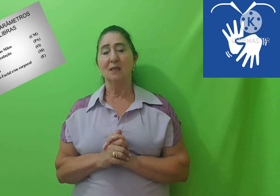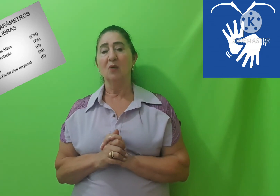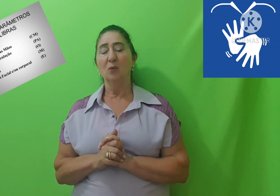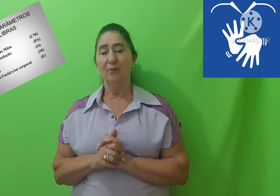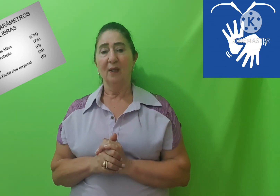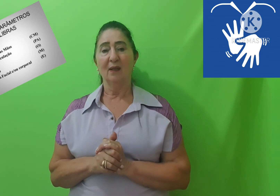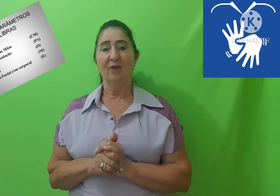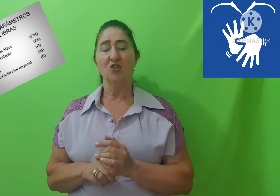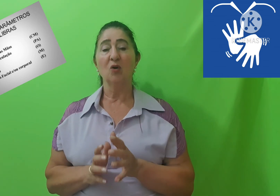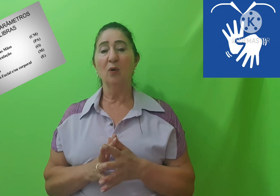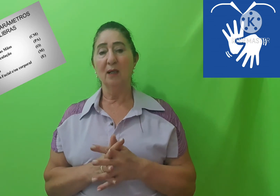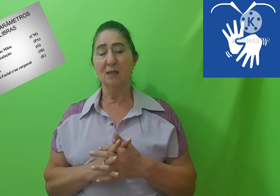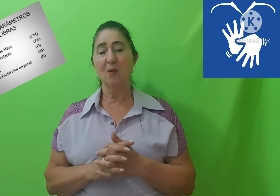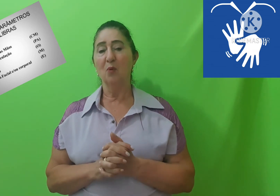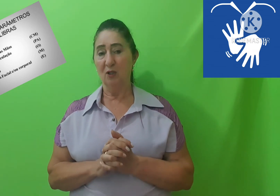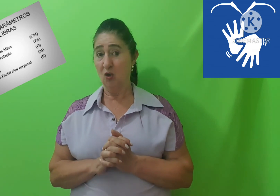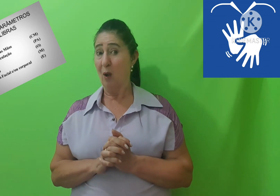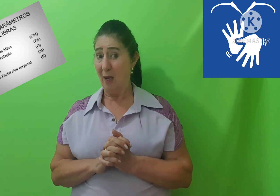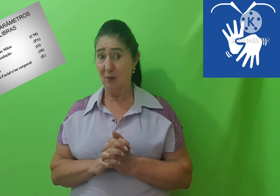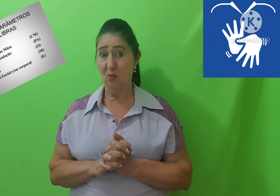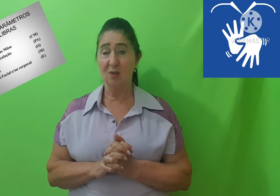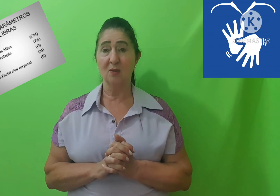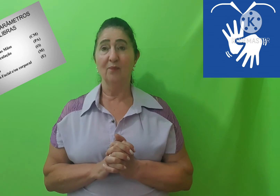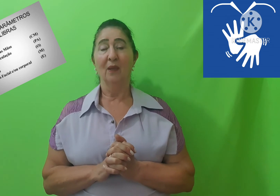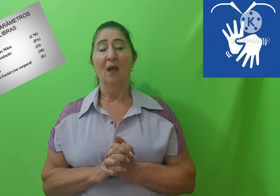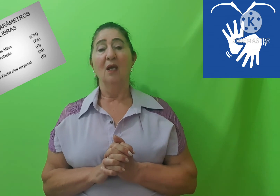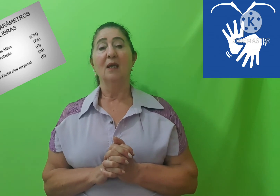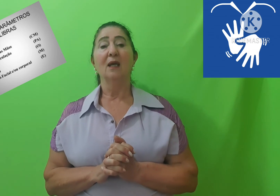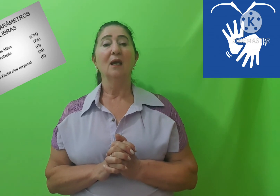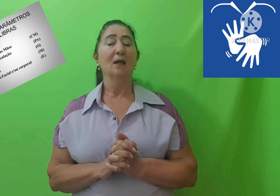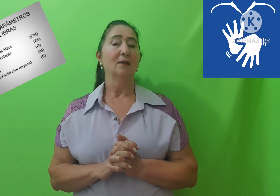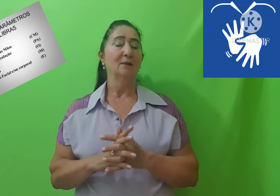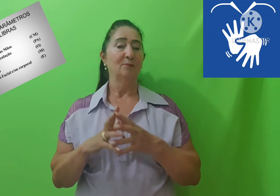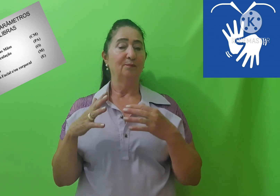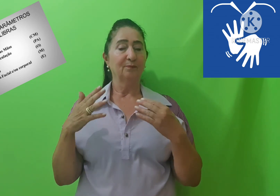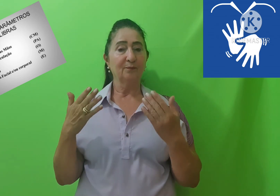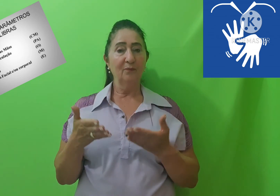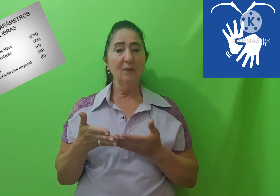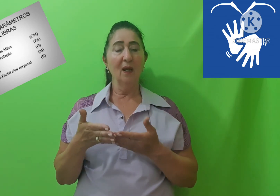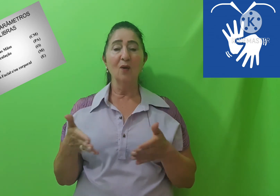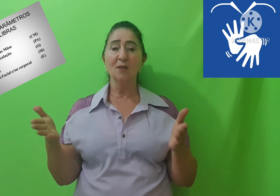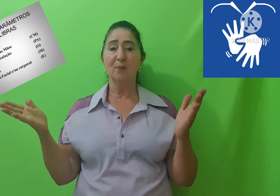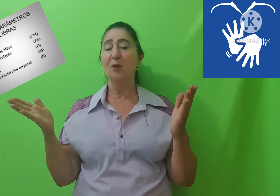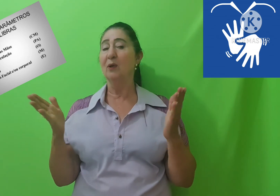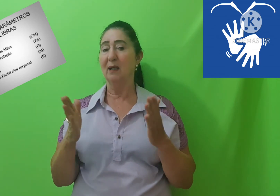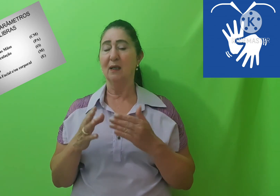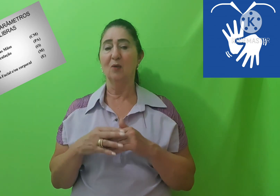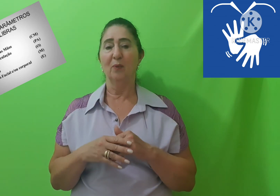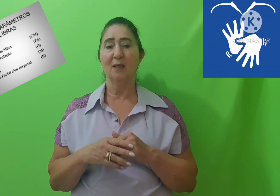Brasil através de Roni Semúli de Quadros, que é a nossa pioneira aqui no